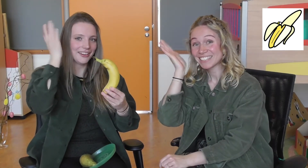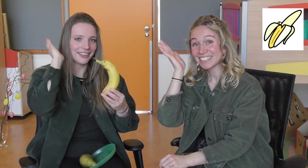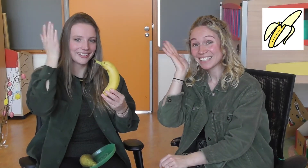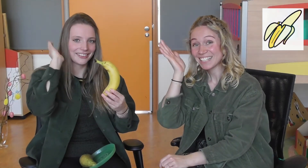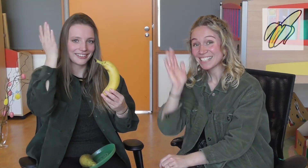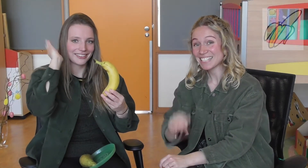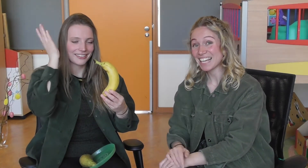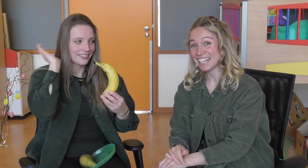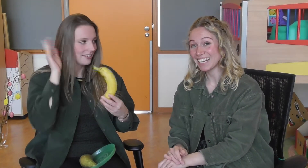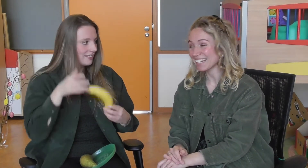Lekker. Dat is lekker.